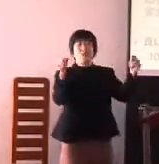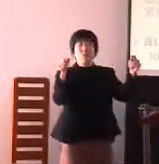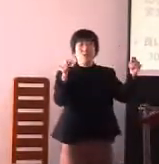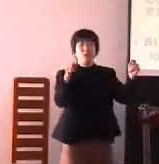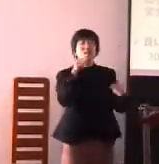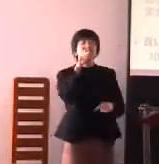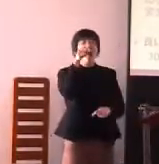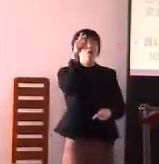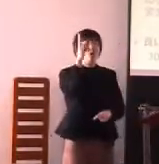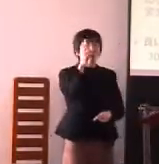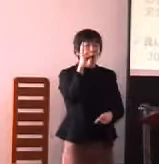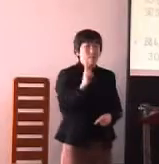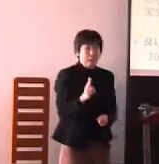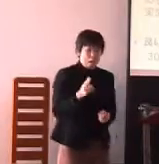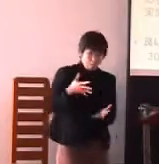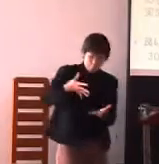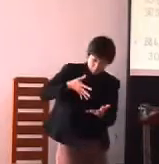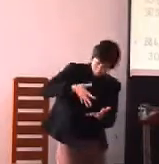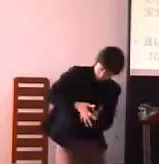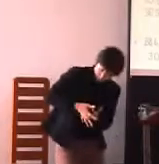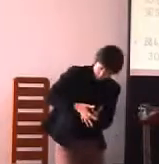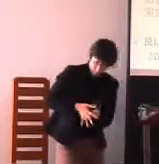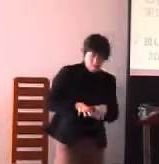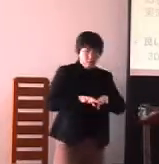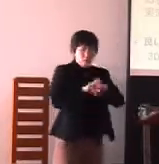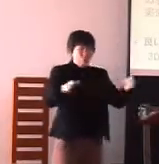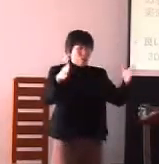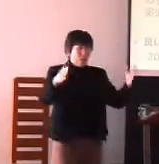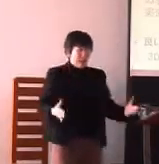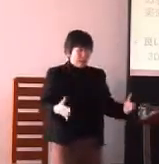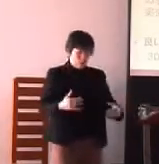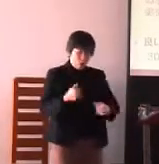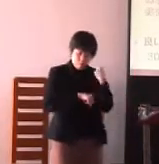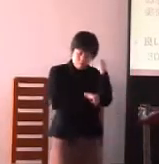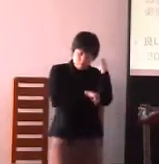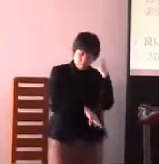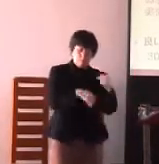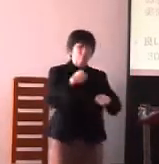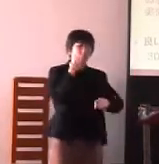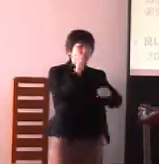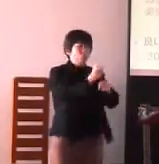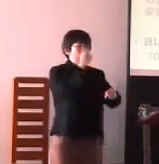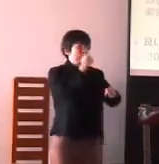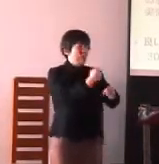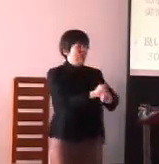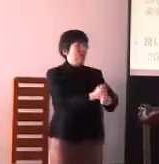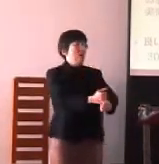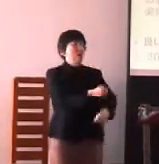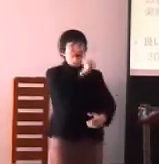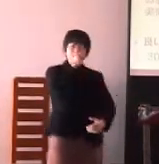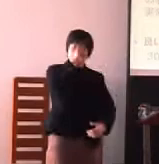いただいたその御言葉に根ざして成長していただきたいと思います